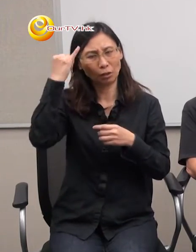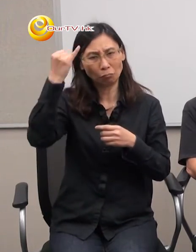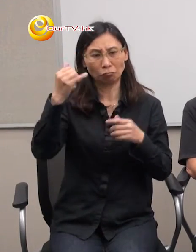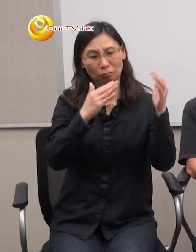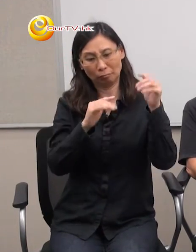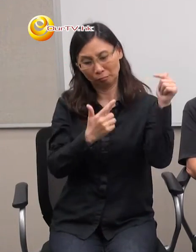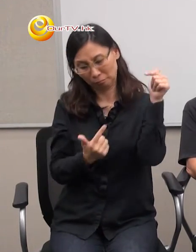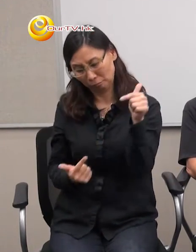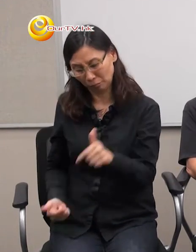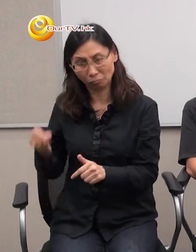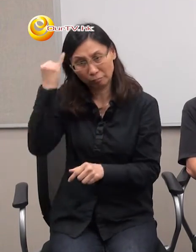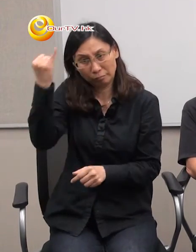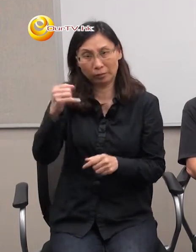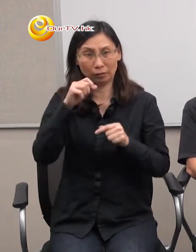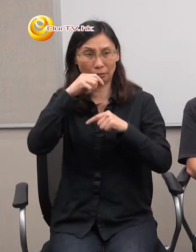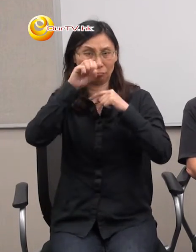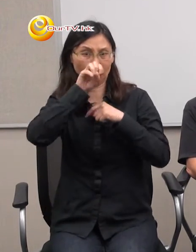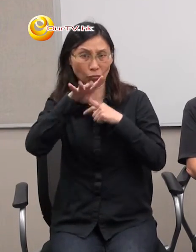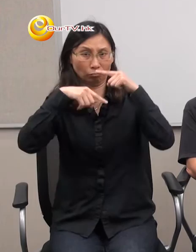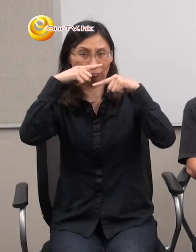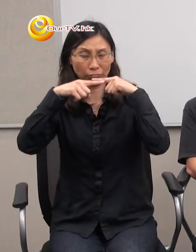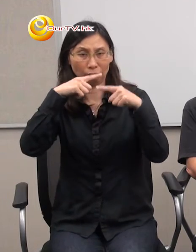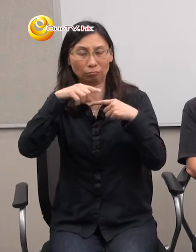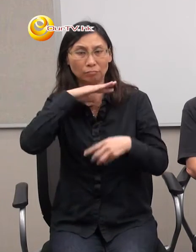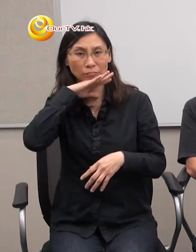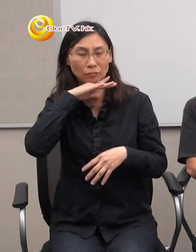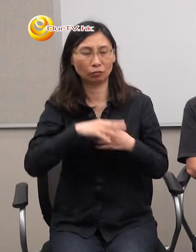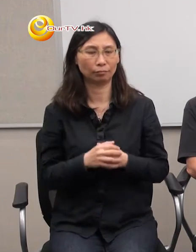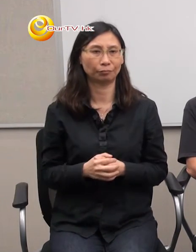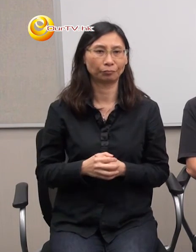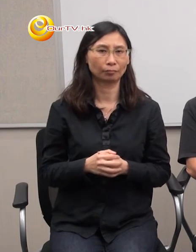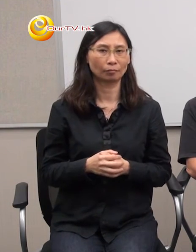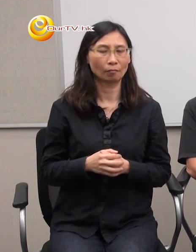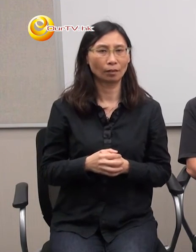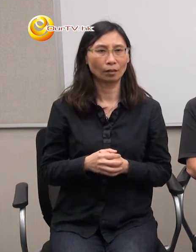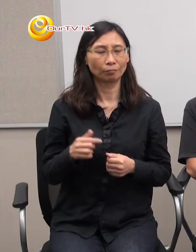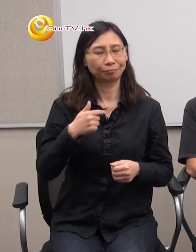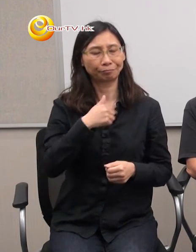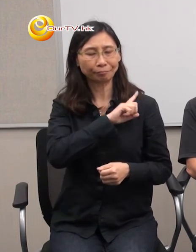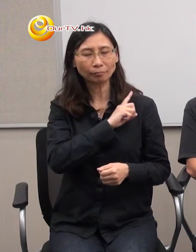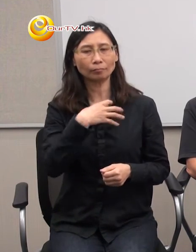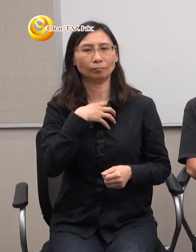咯。 即係咁，所以而家 即係慘。 不過我自己覺得其實